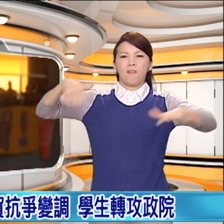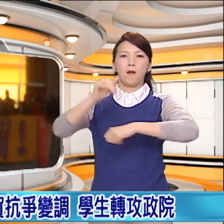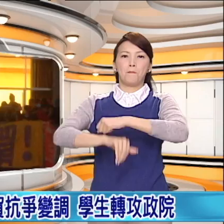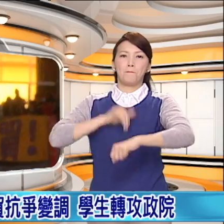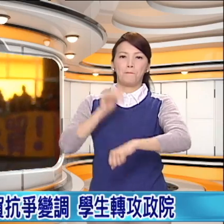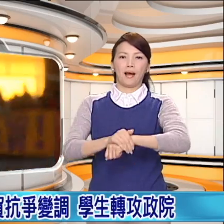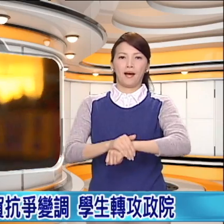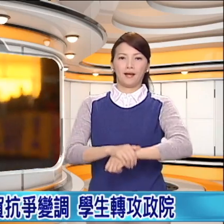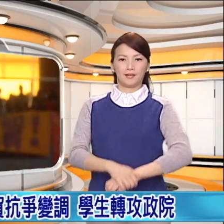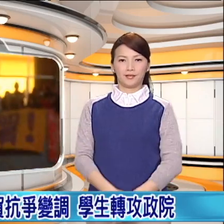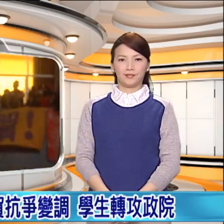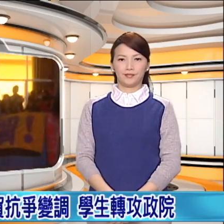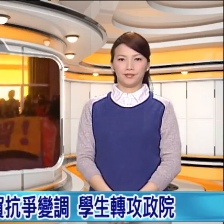大楼的内部。